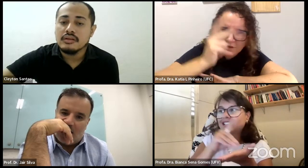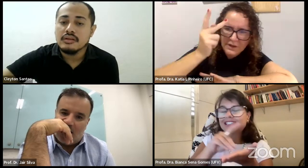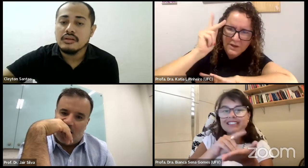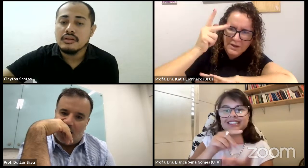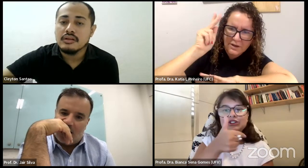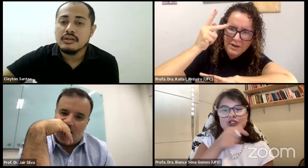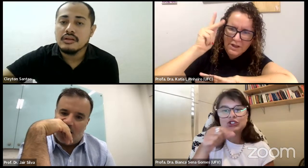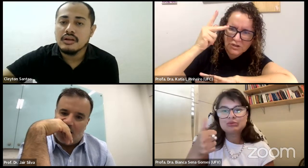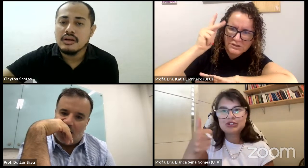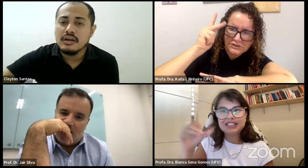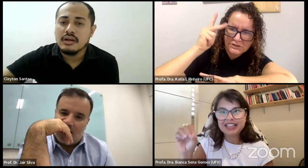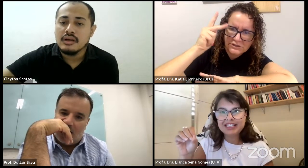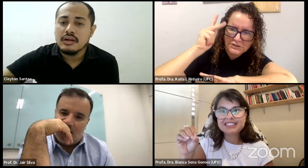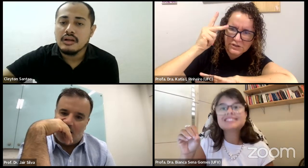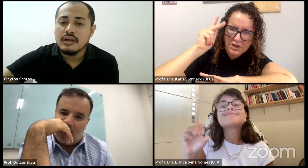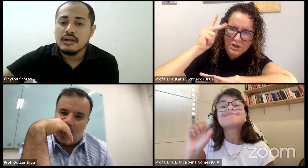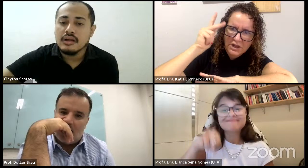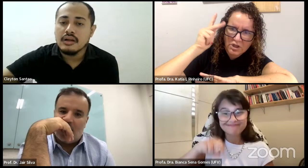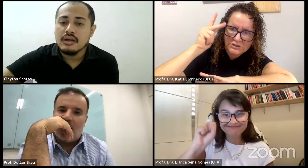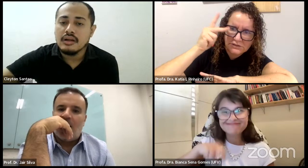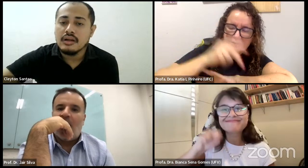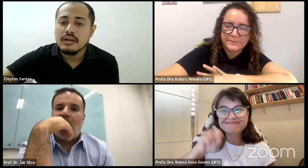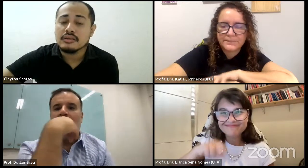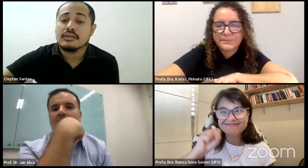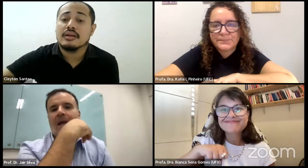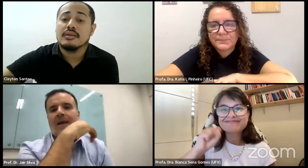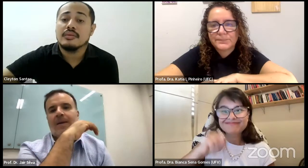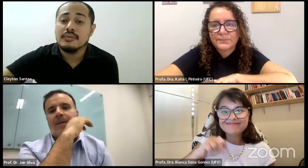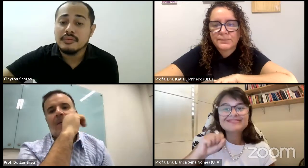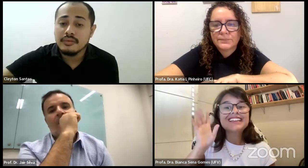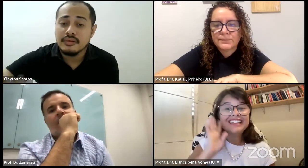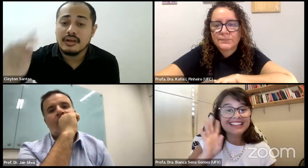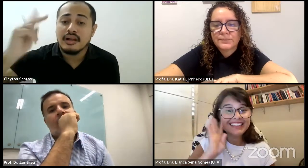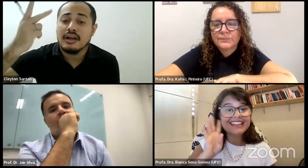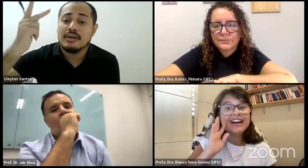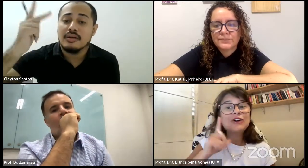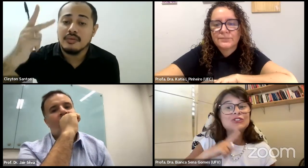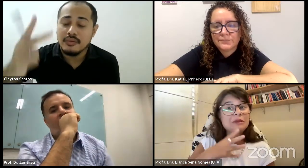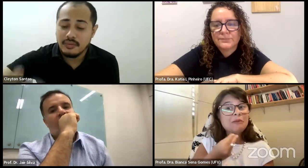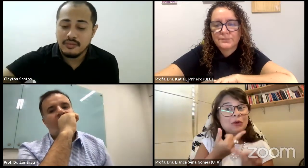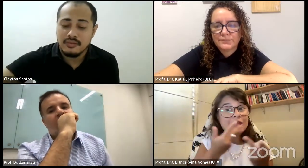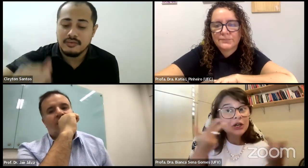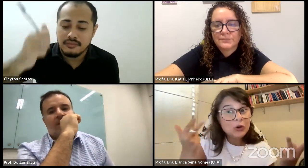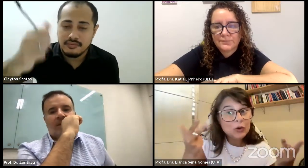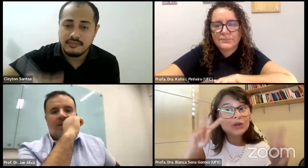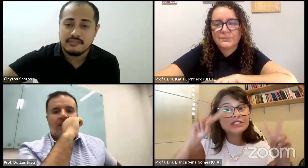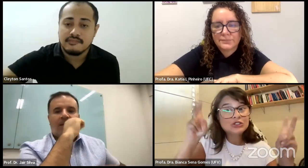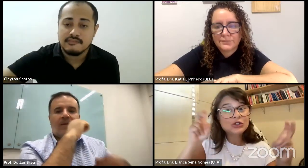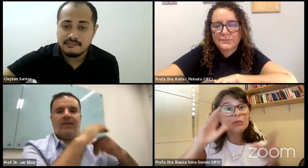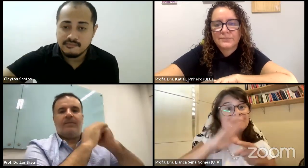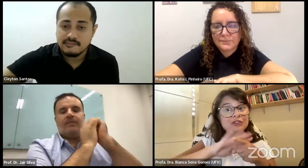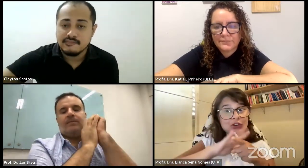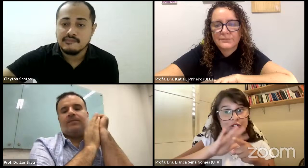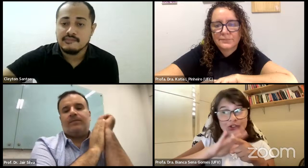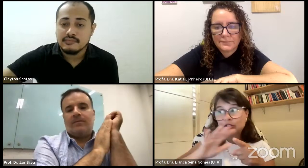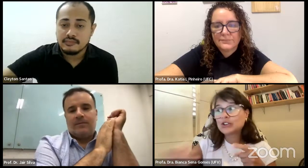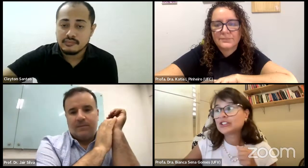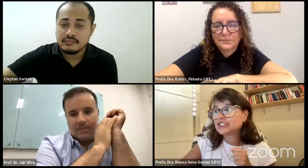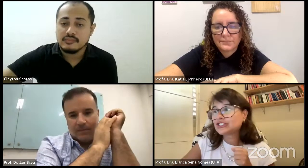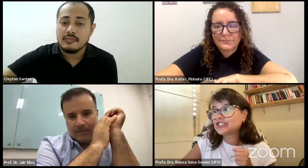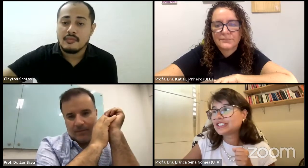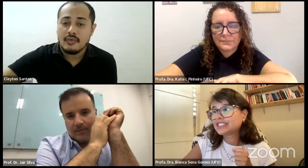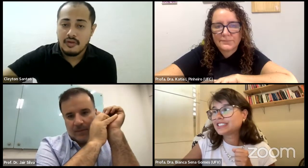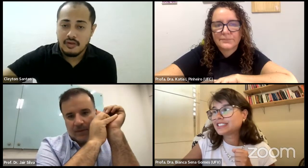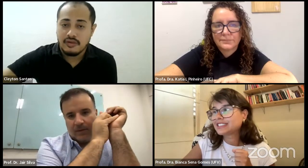Você traz dias, é uma dissertação de 2010, né? E eu gostei muito, porque tem